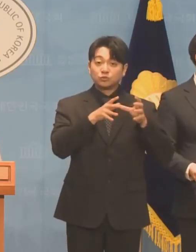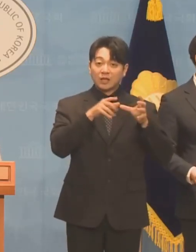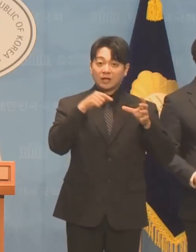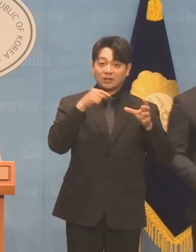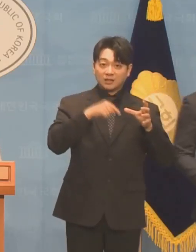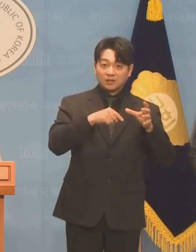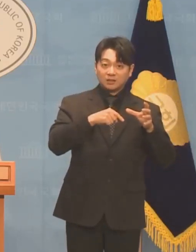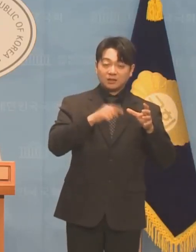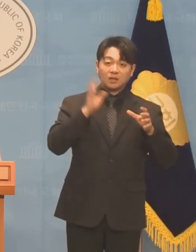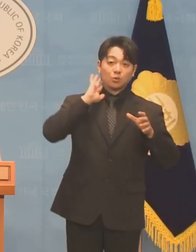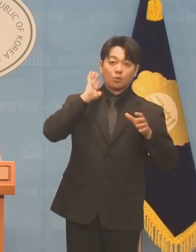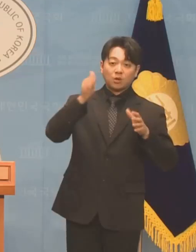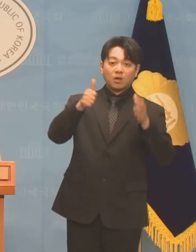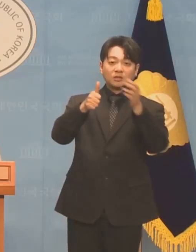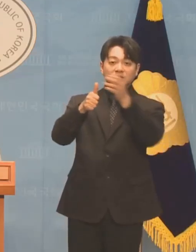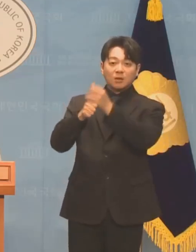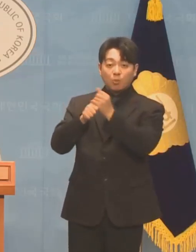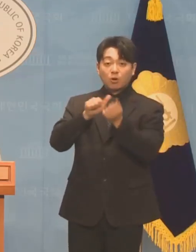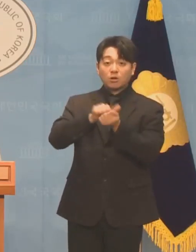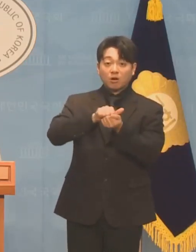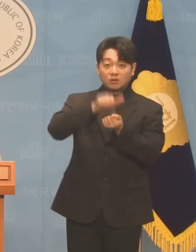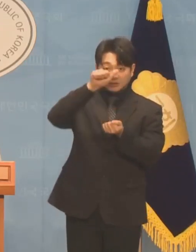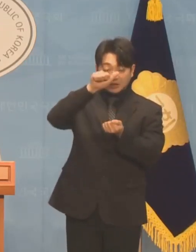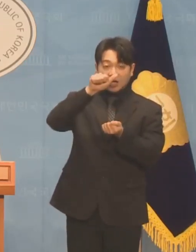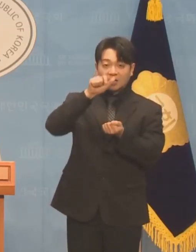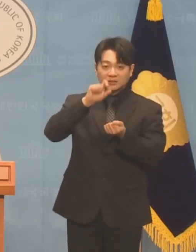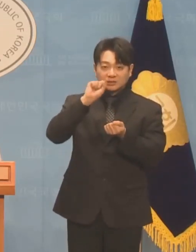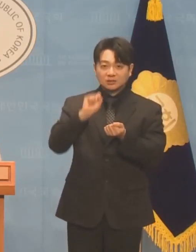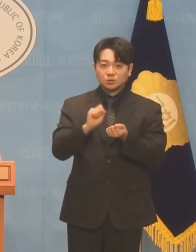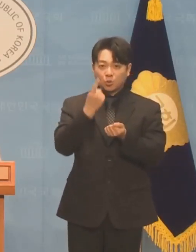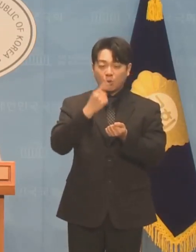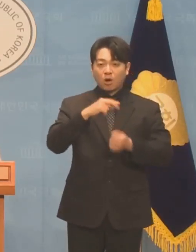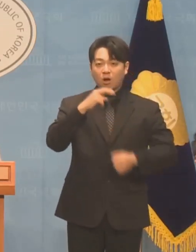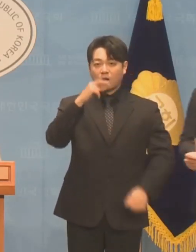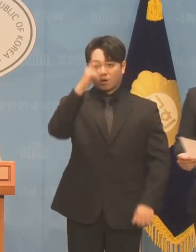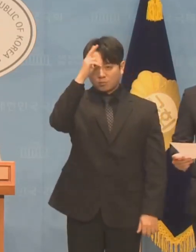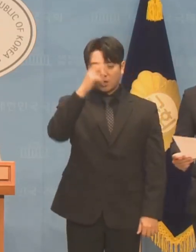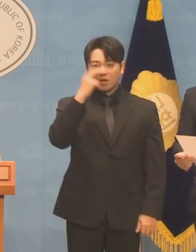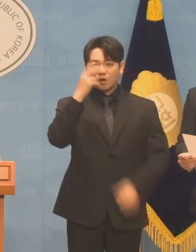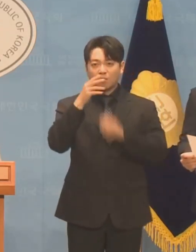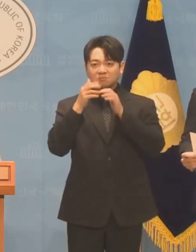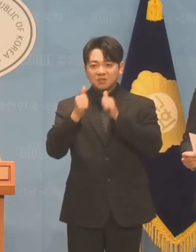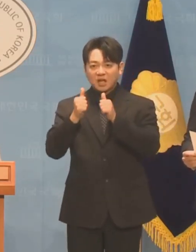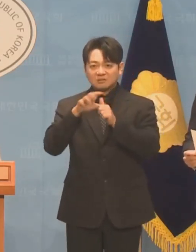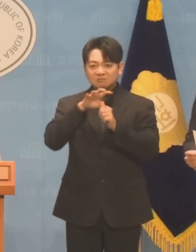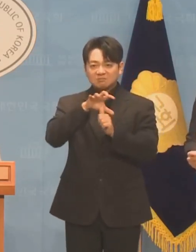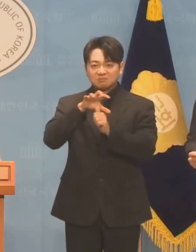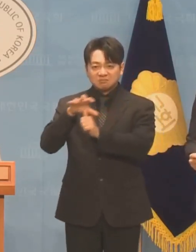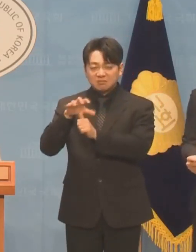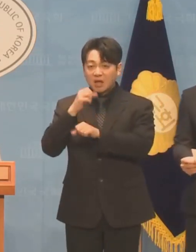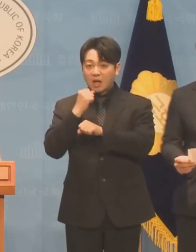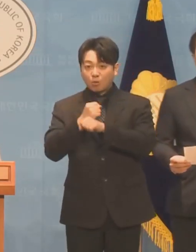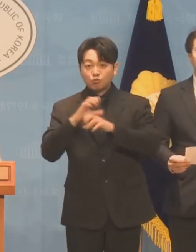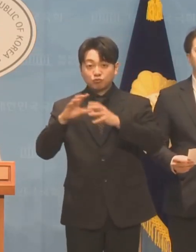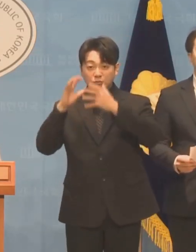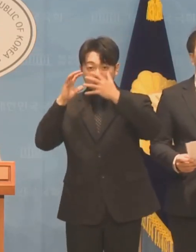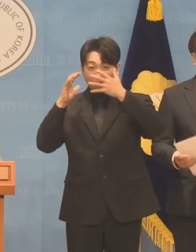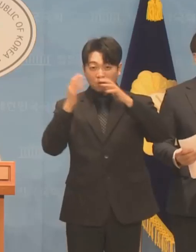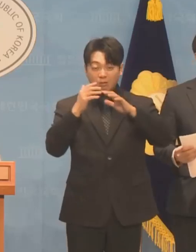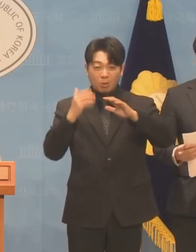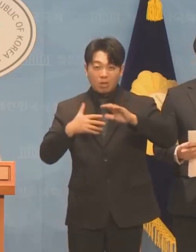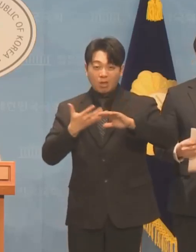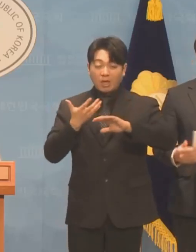체포영장을 발부받아 검찰, 경찰, 공수처 등을 압박하여 광란에 칼춤을 추는 것 또한 국가를 전복하고